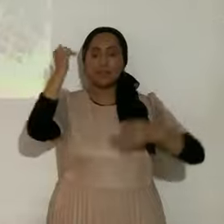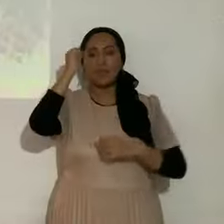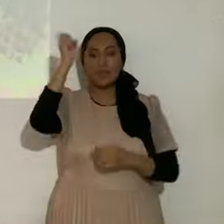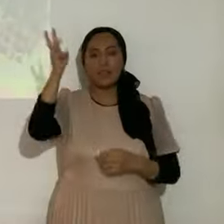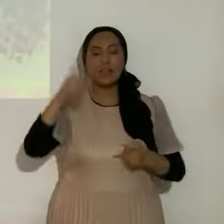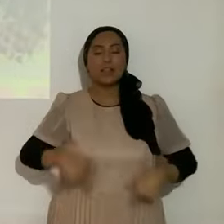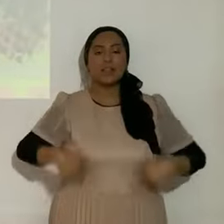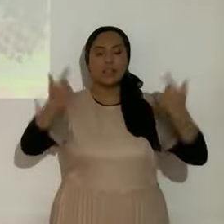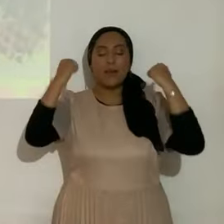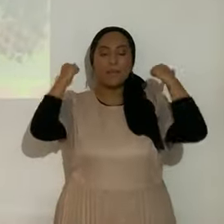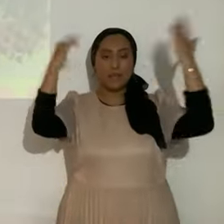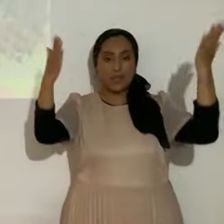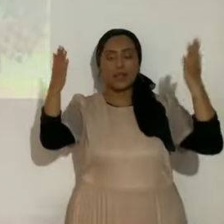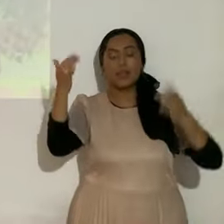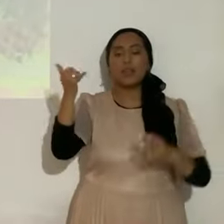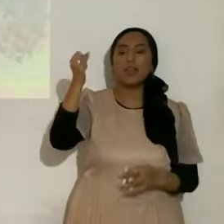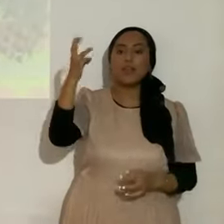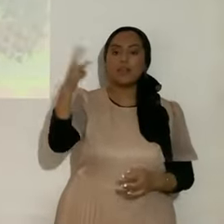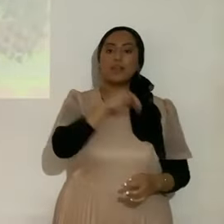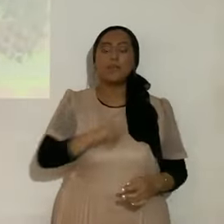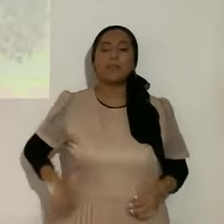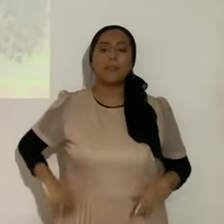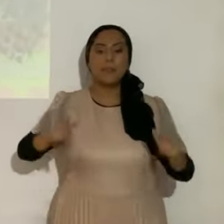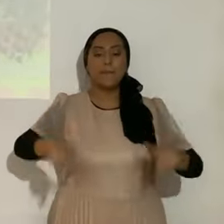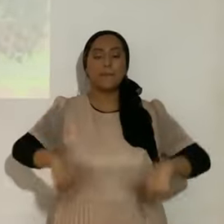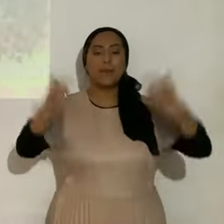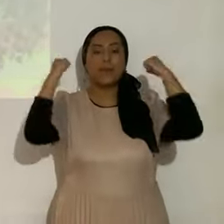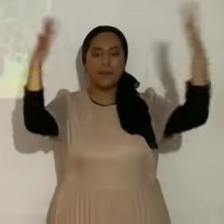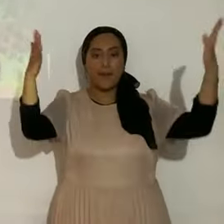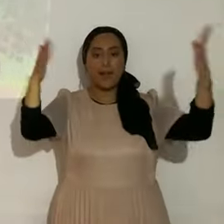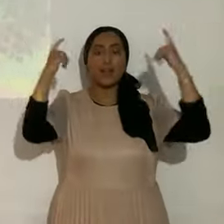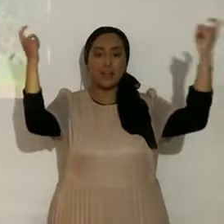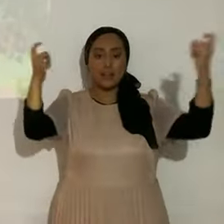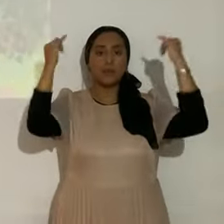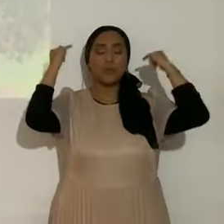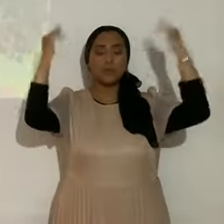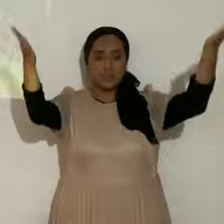Yahshua HaMashiach vive. Yahshua HaMashiach vive.